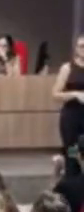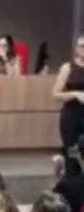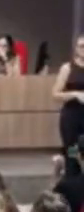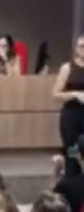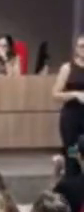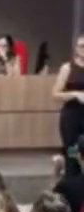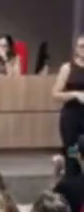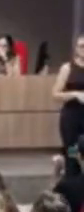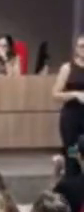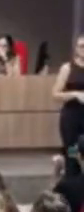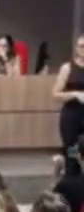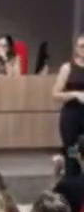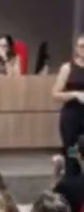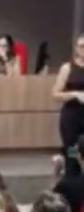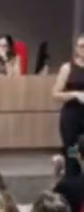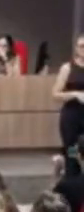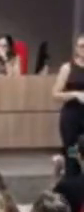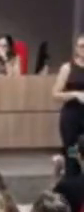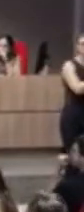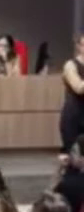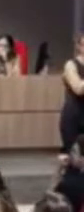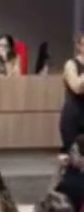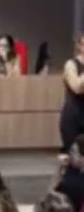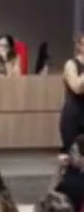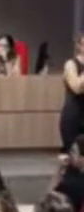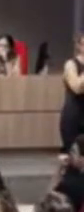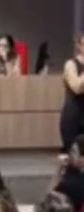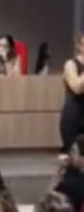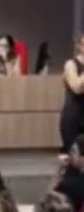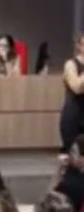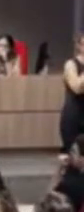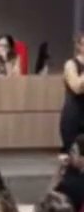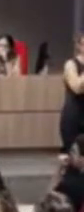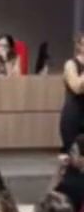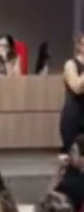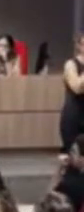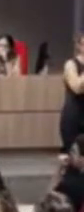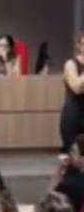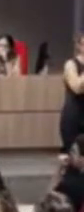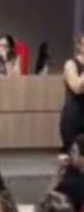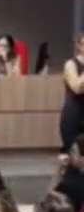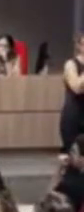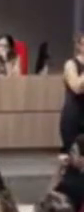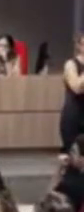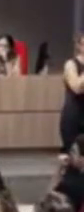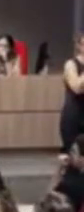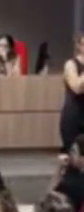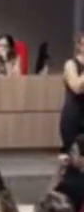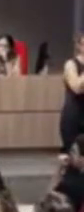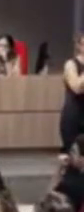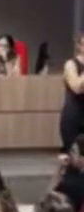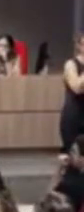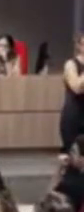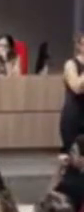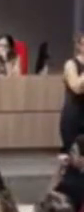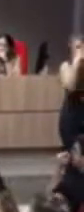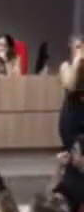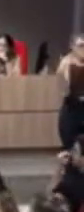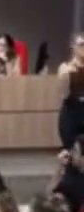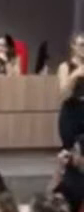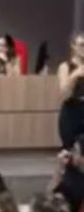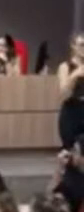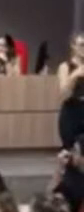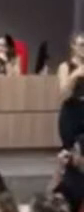misto, mas uma ala repleta de mulheres, no qual não se tinha porta no banheiro, mas tinha circulação de pessoas,